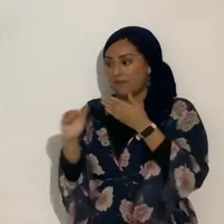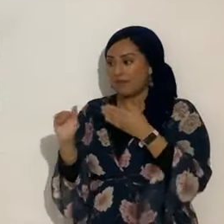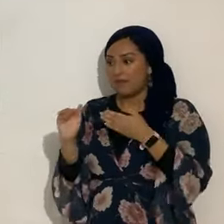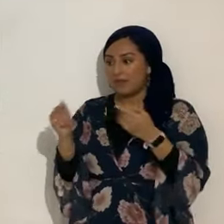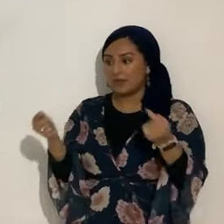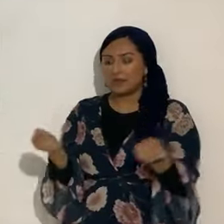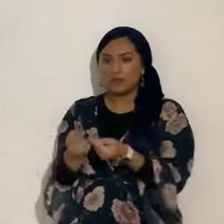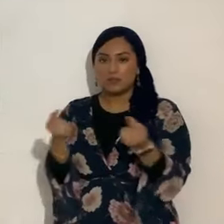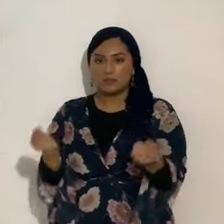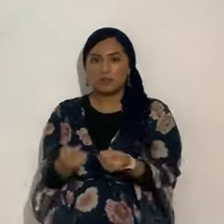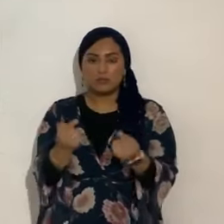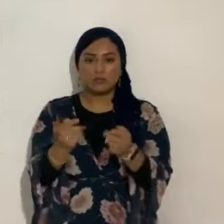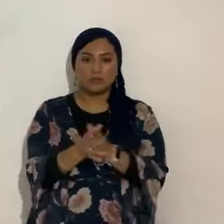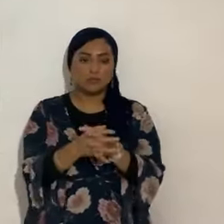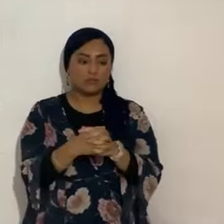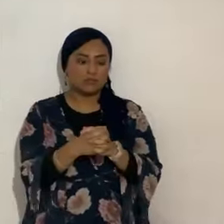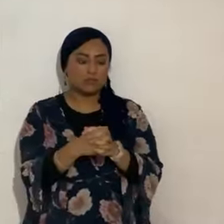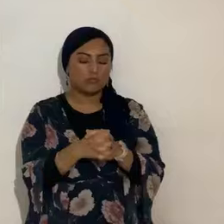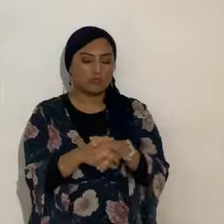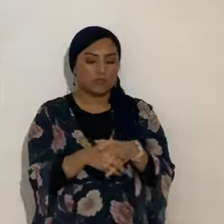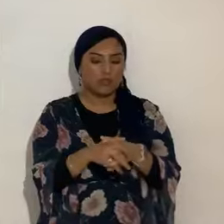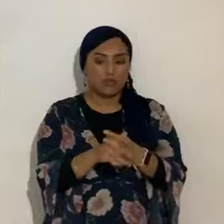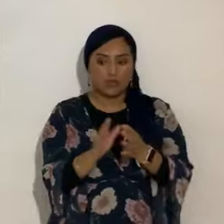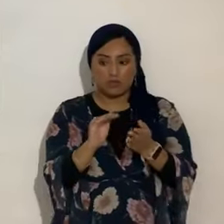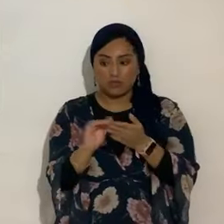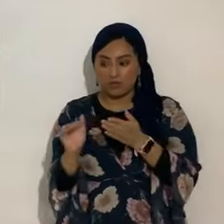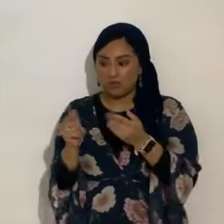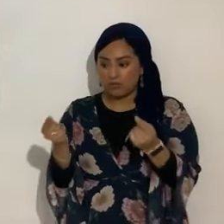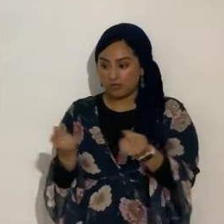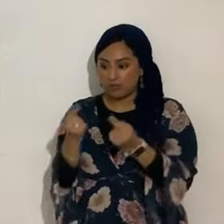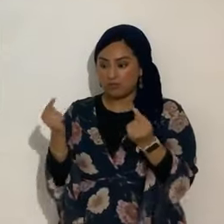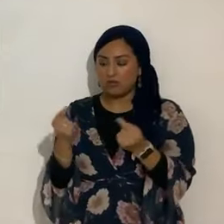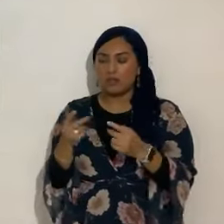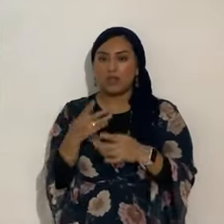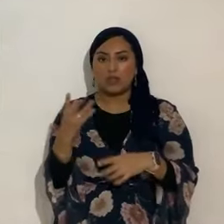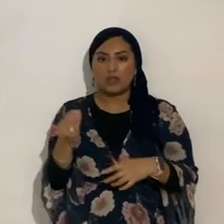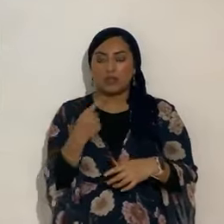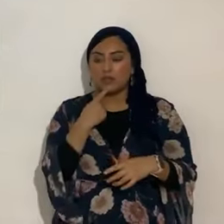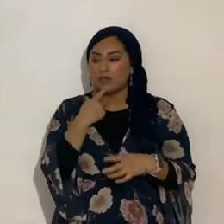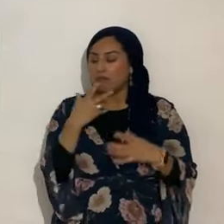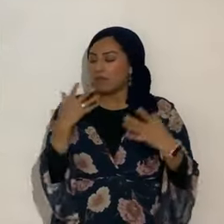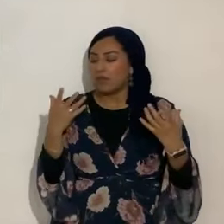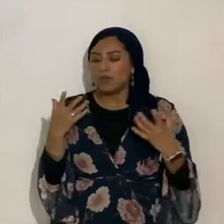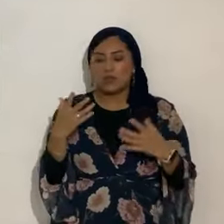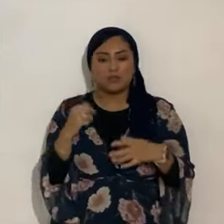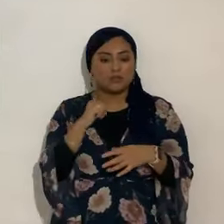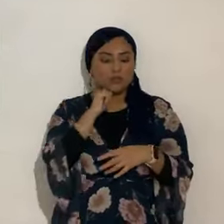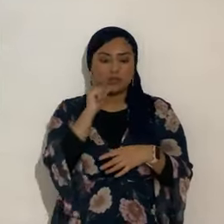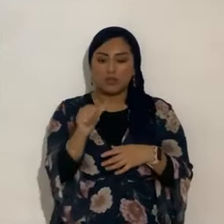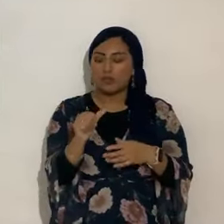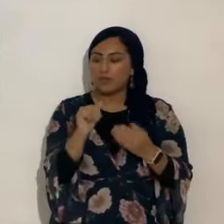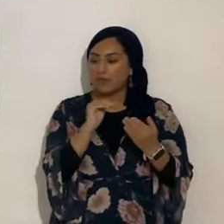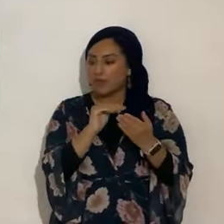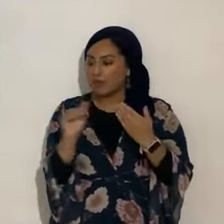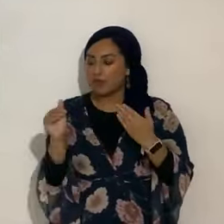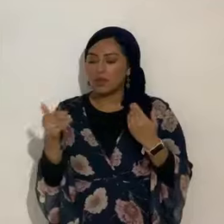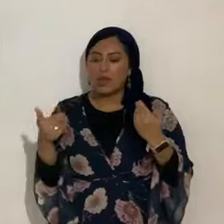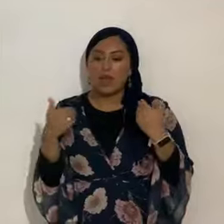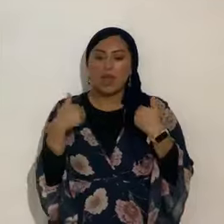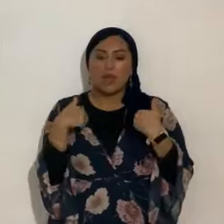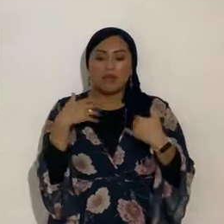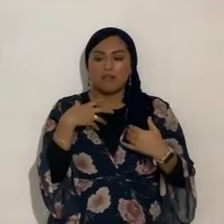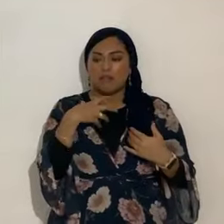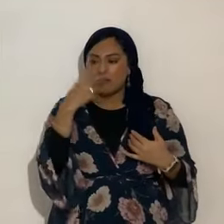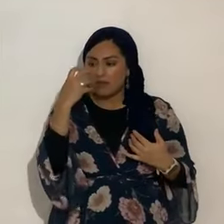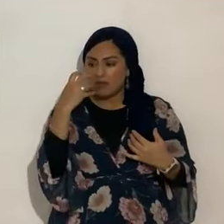pecado. Justifica su pecado, entonces dice, no perdono, tiene